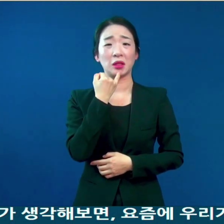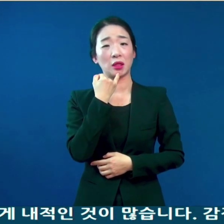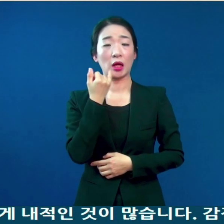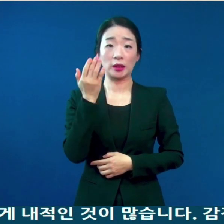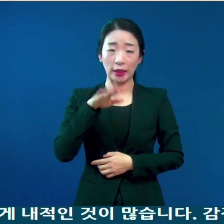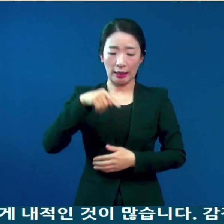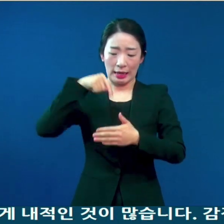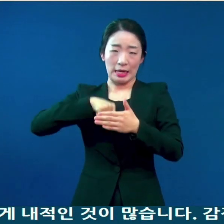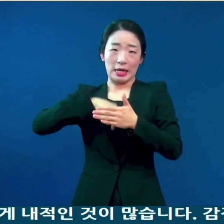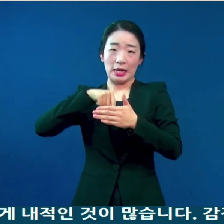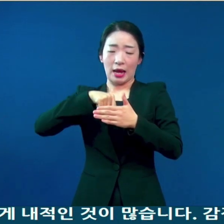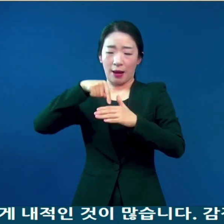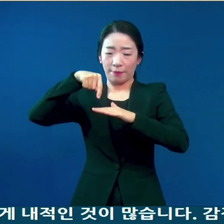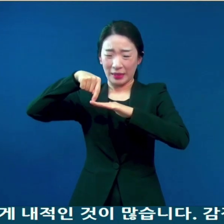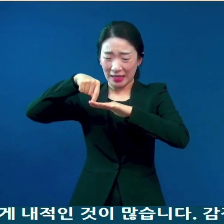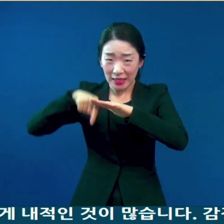있어서